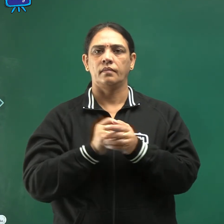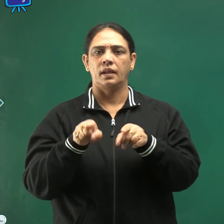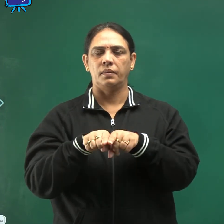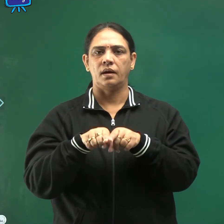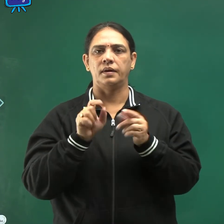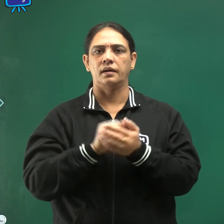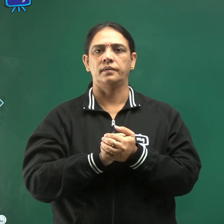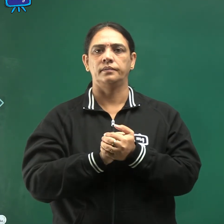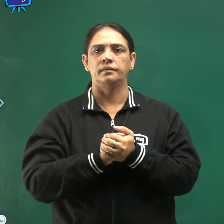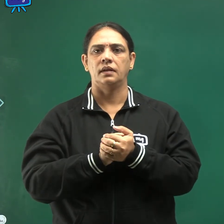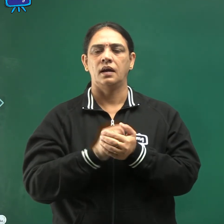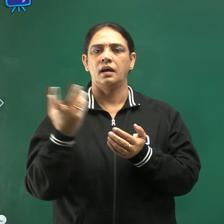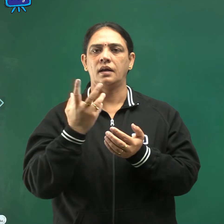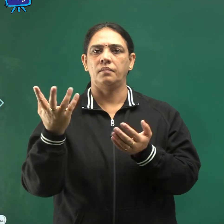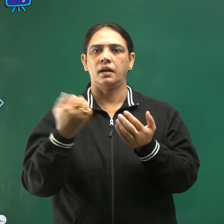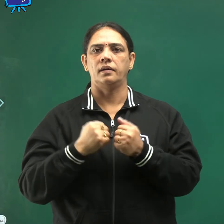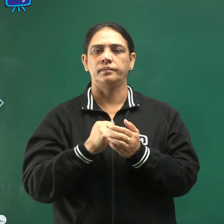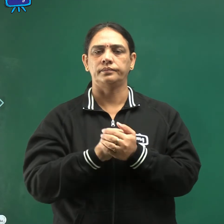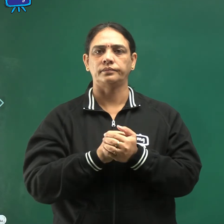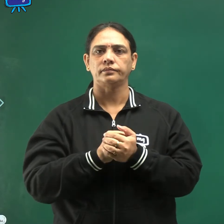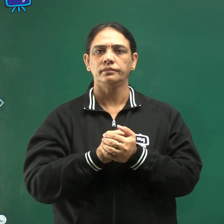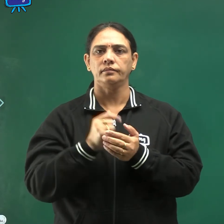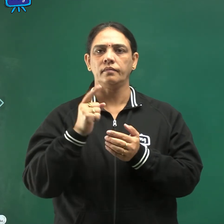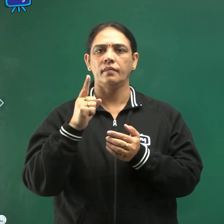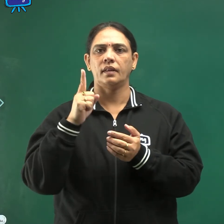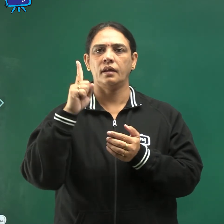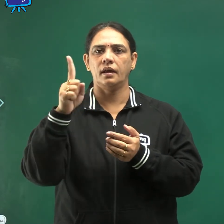बराबर क्या मिला? 1।